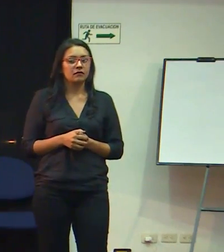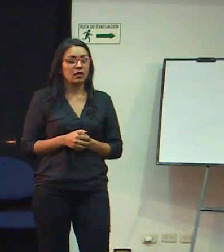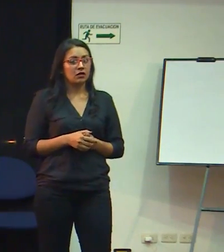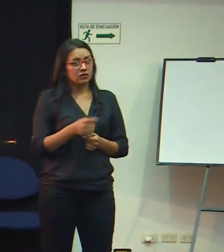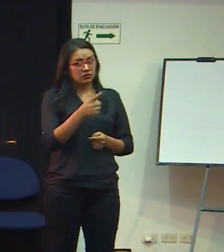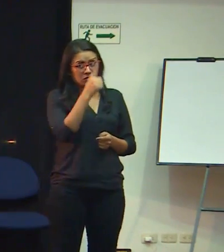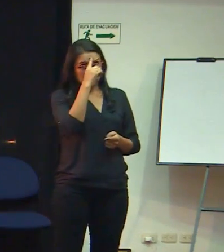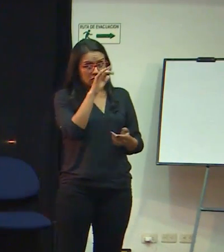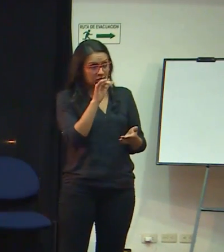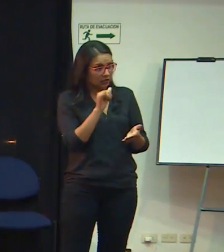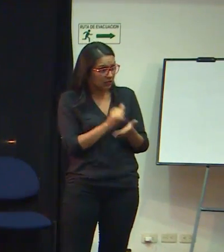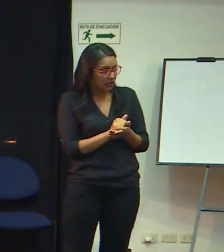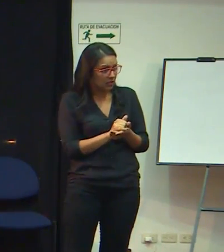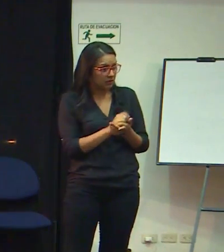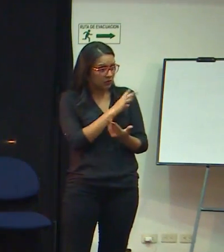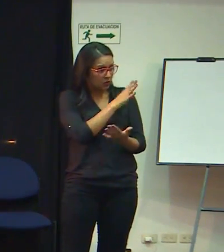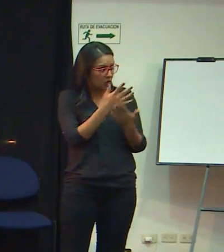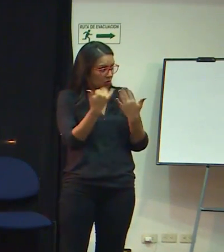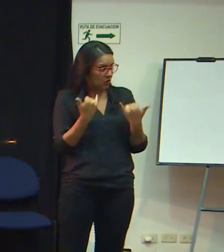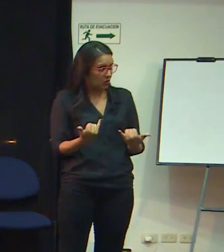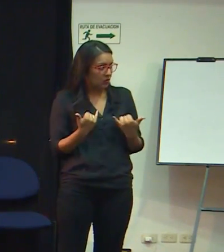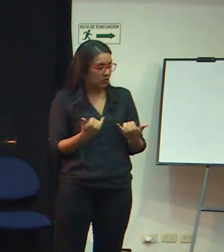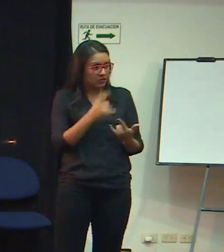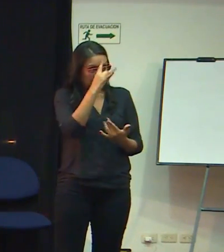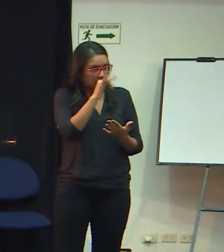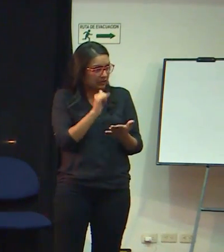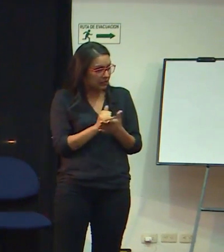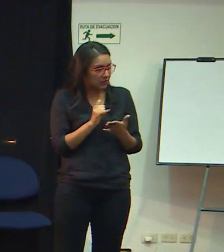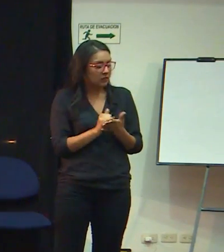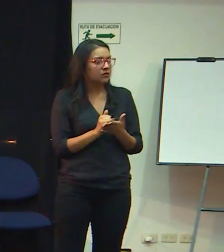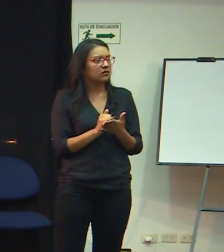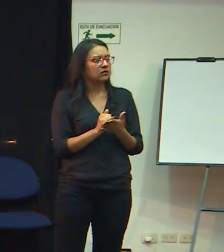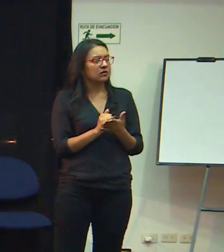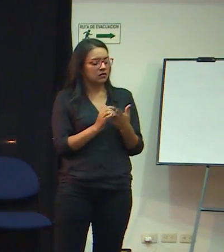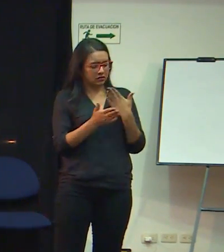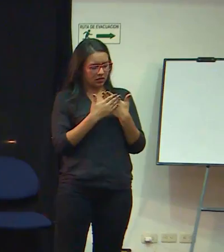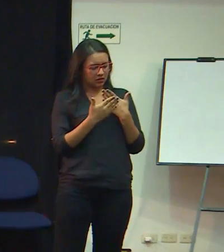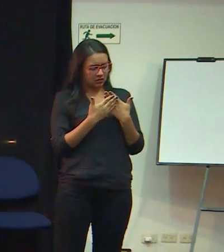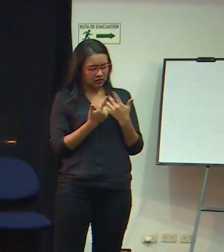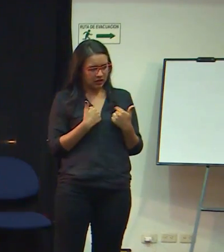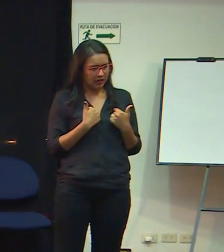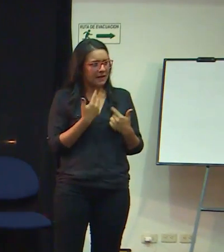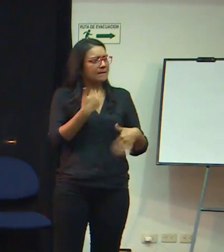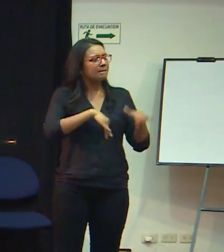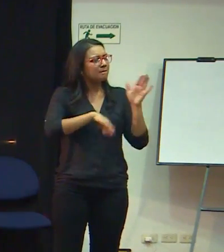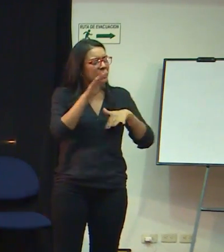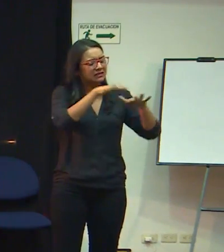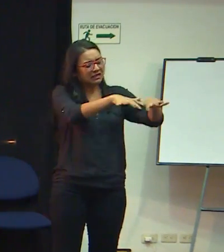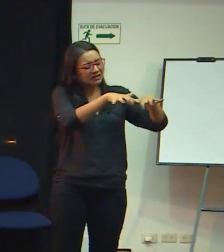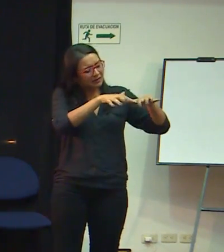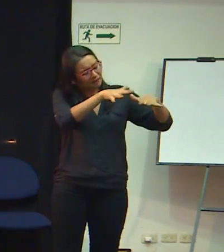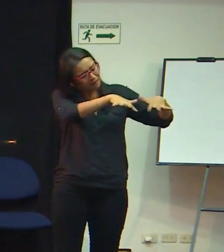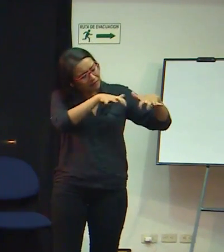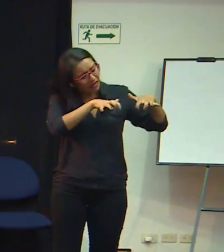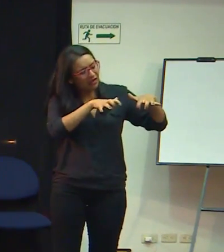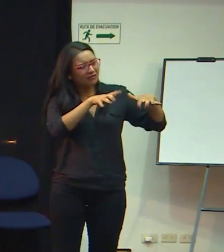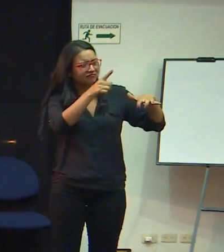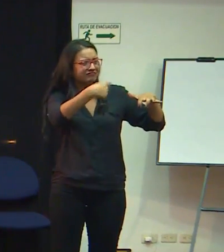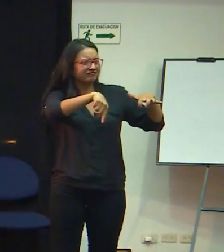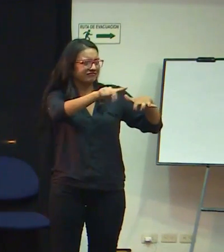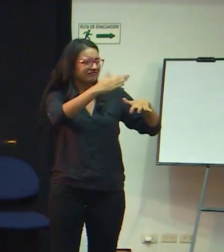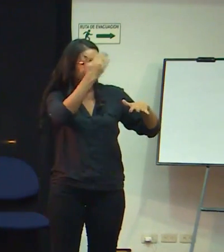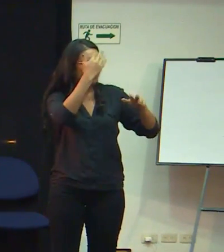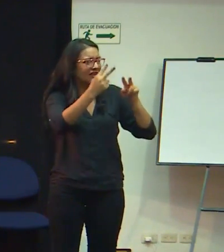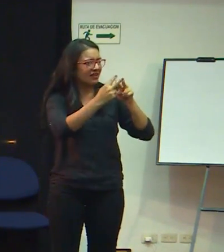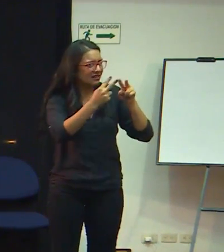Creemos nosotros que en este momento lo que nos puede convocar y llamar, más que hacer una asamblea, como ustedes ya conocen, que